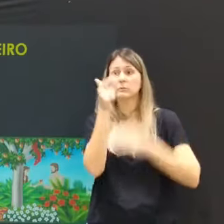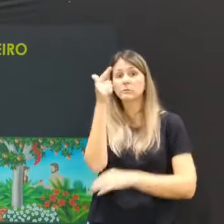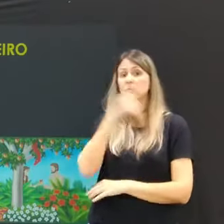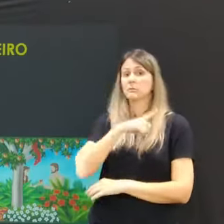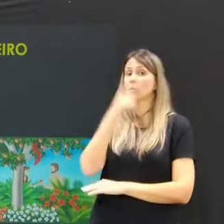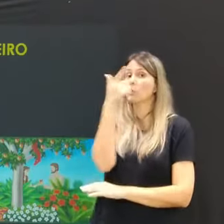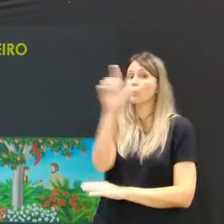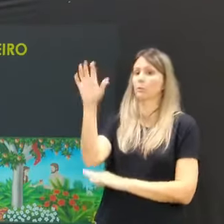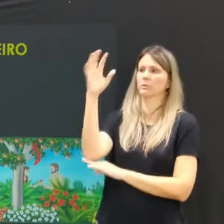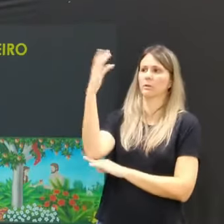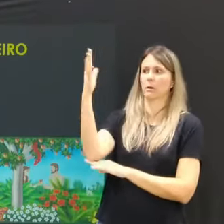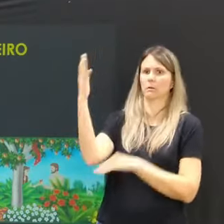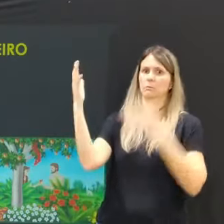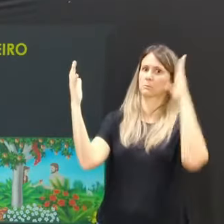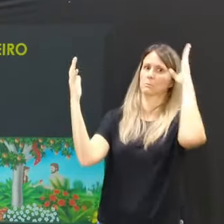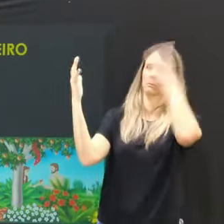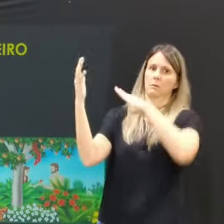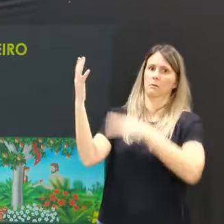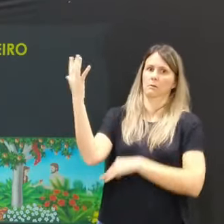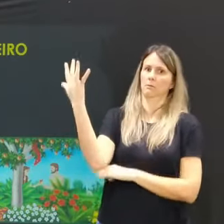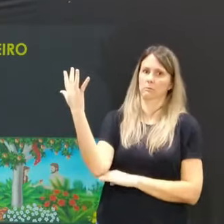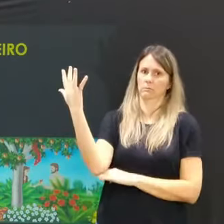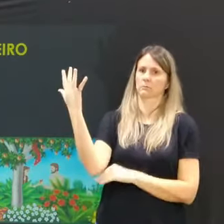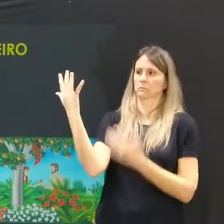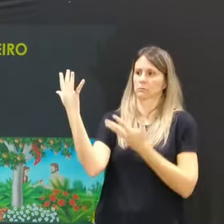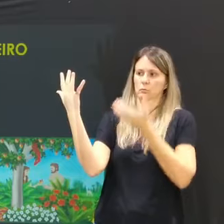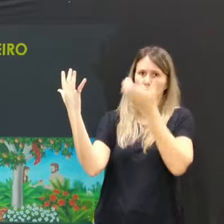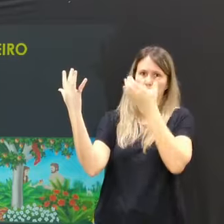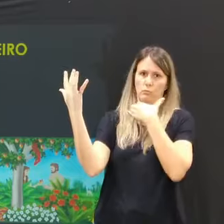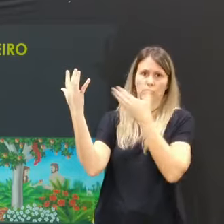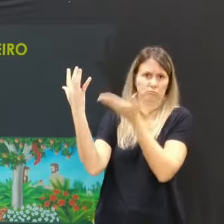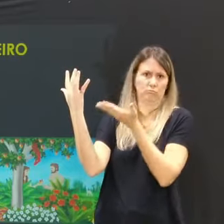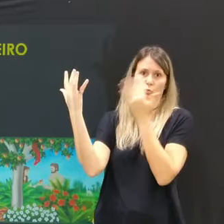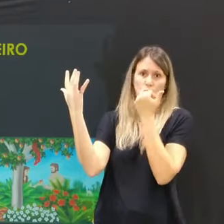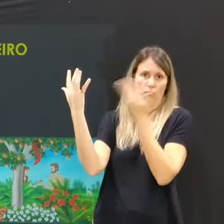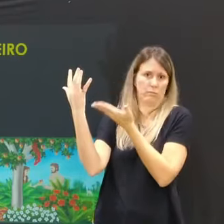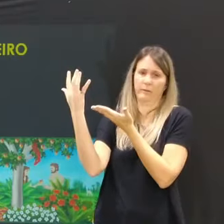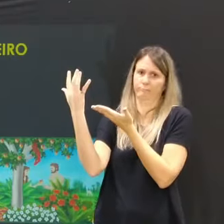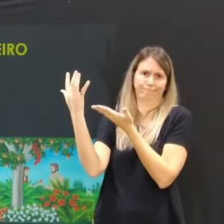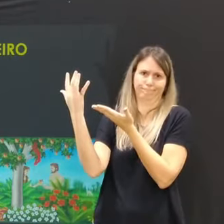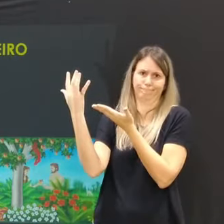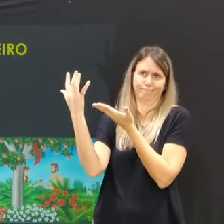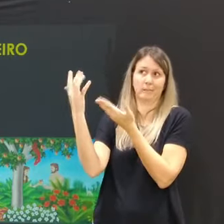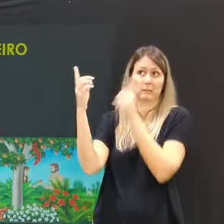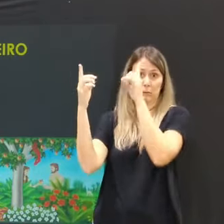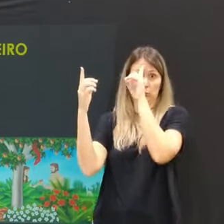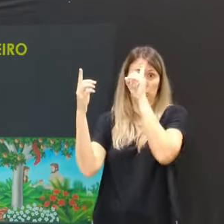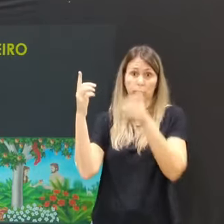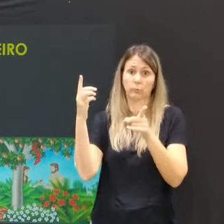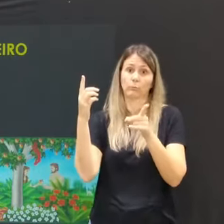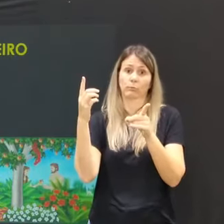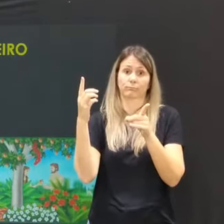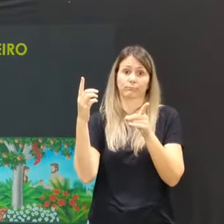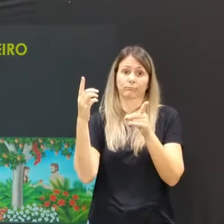vocês podem pegar, mas tem uma outra árvore do conhecimento do bem e do mal, essa você não deve comer. Deus mandou,